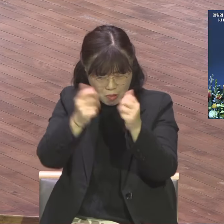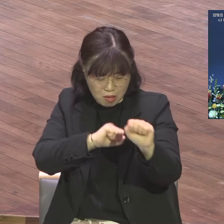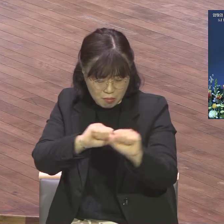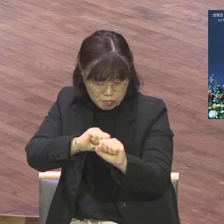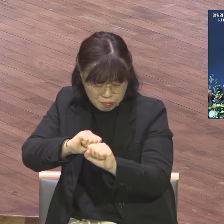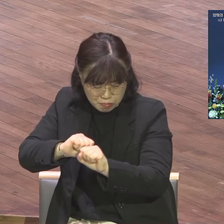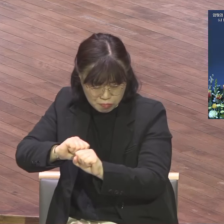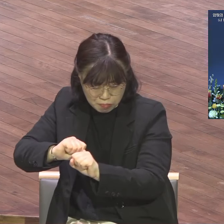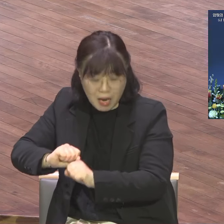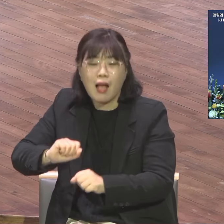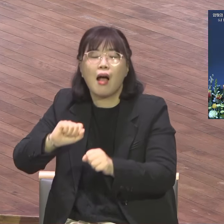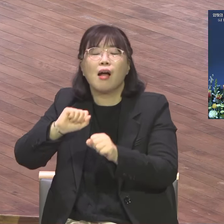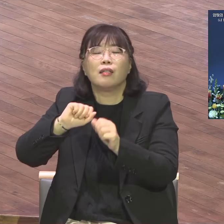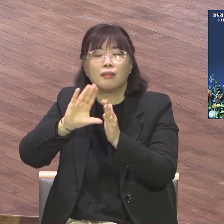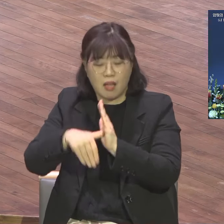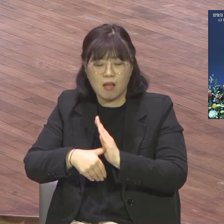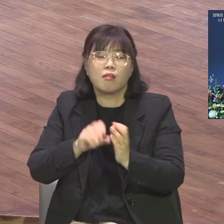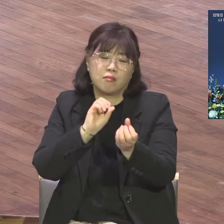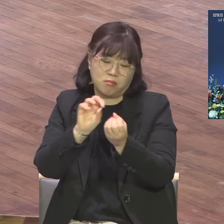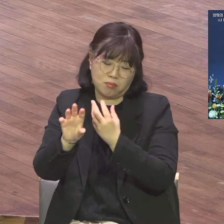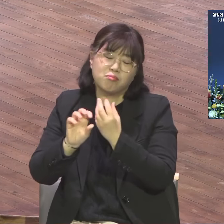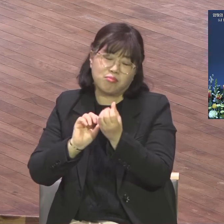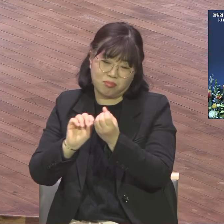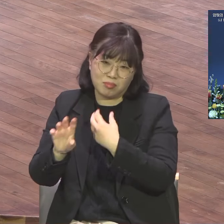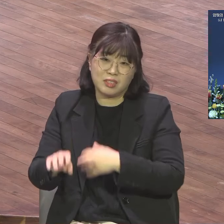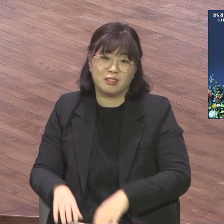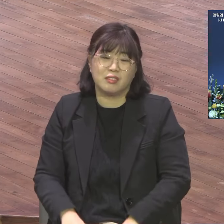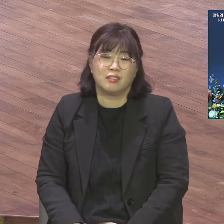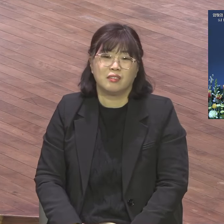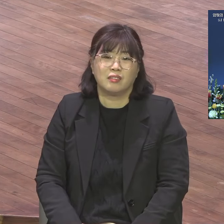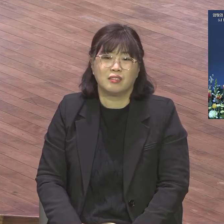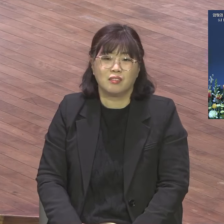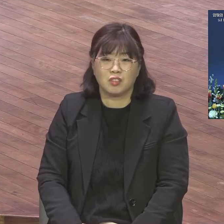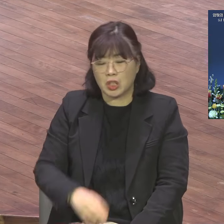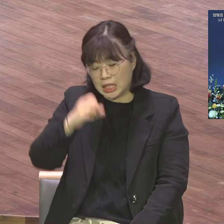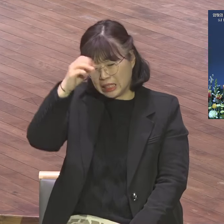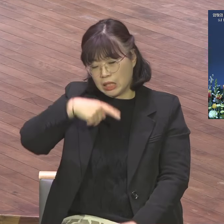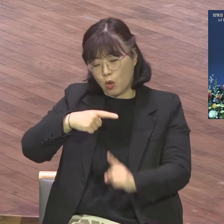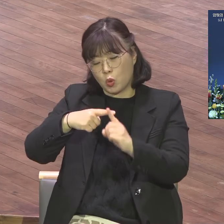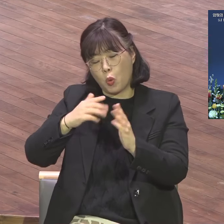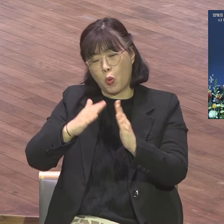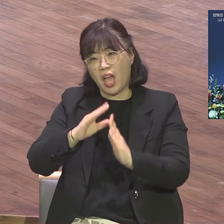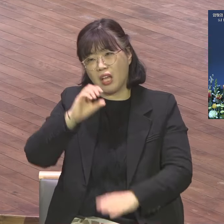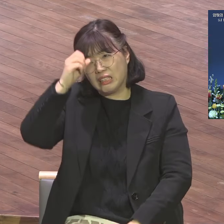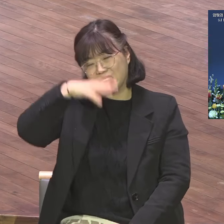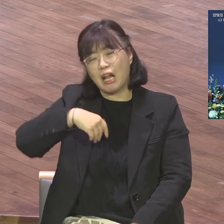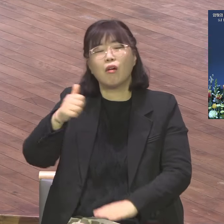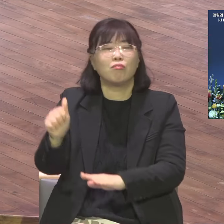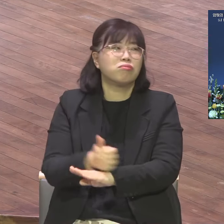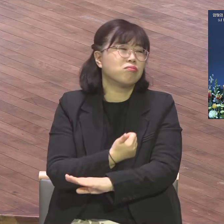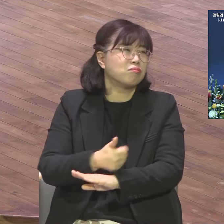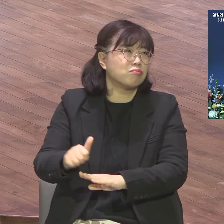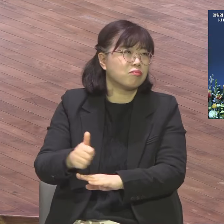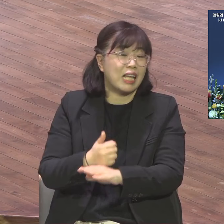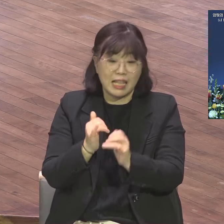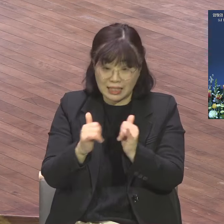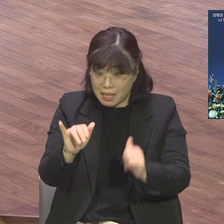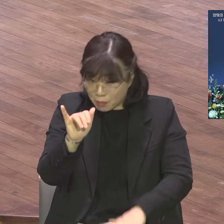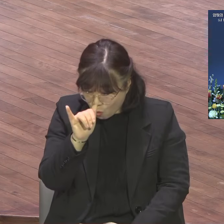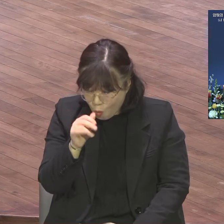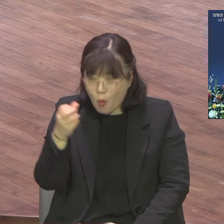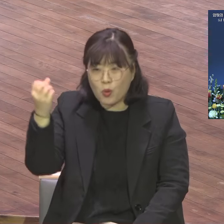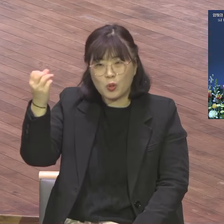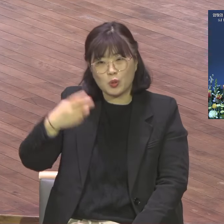예배 구경꾼들도 있고 그야말로 성전 떨마 드리는 사람들이 있고 교회 나가기 위해서 미리 준비해서 예배의